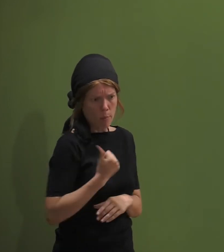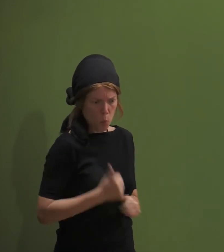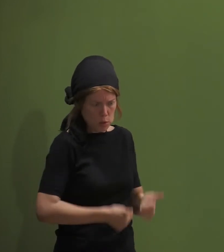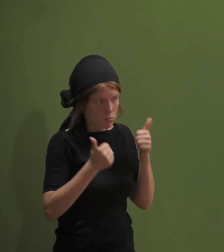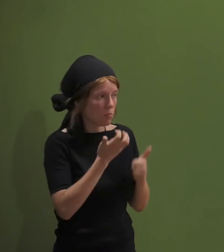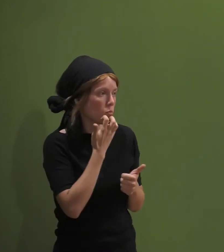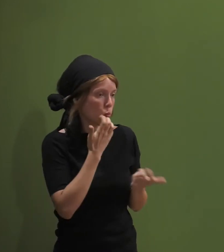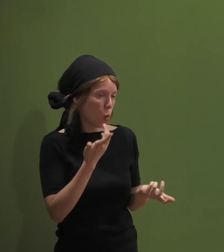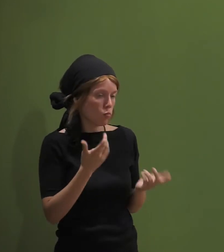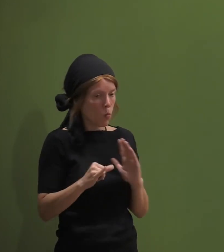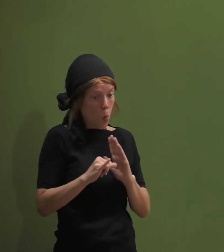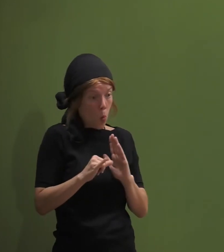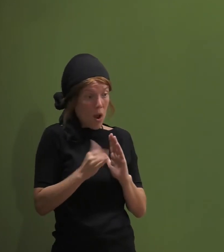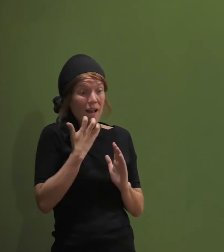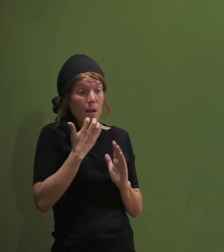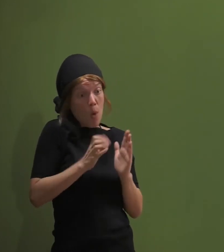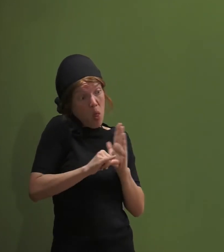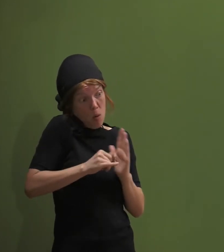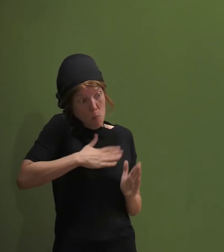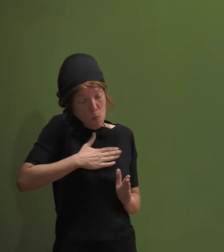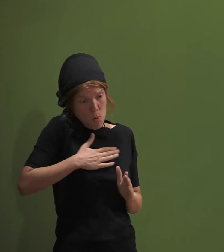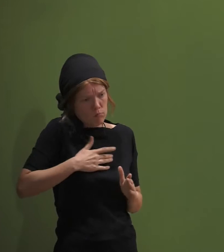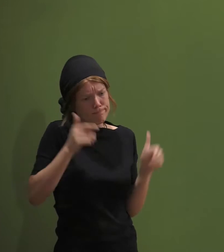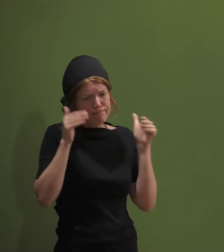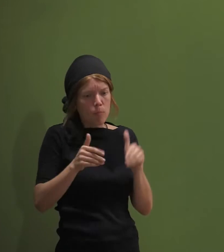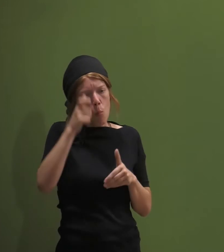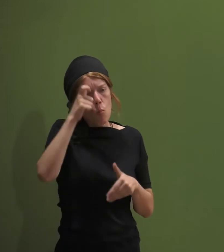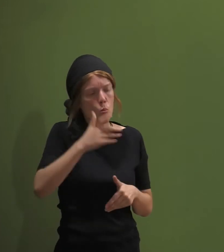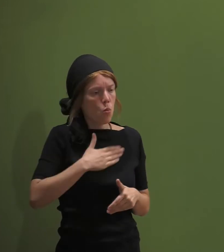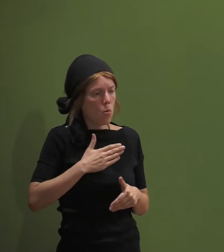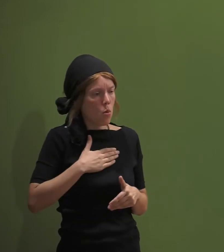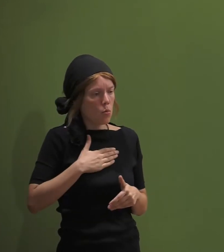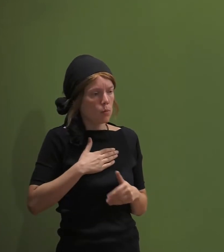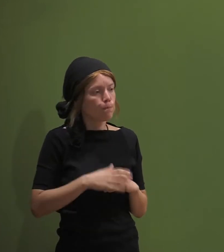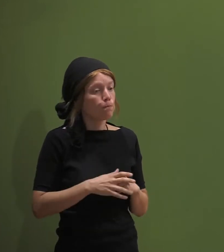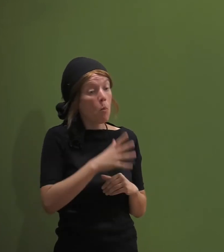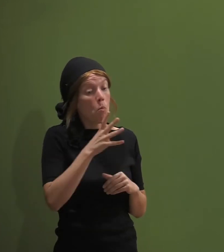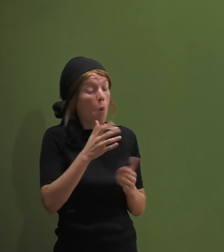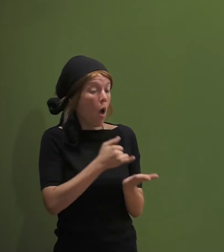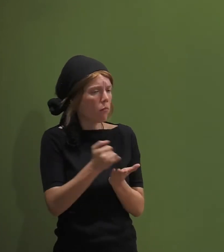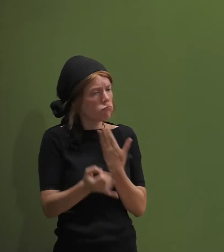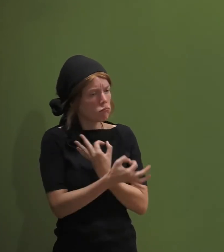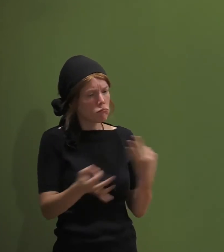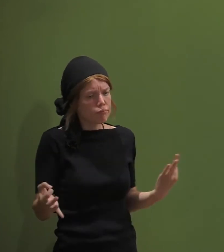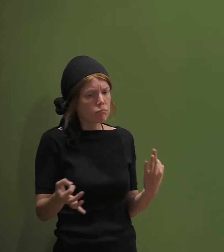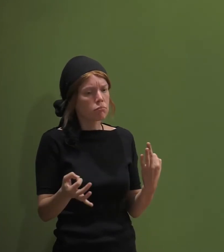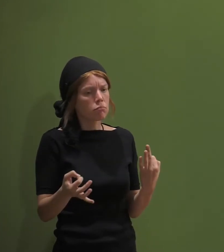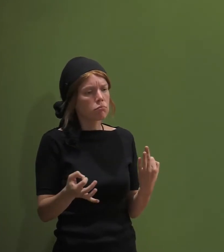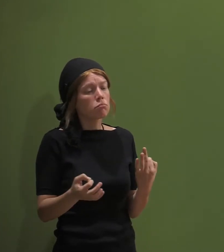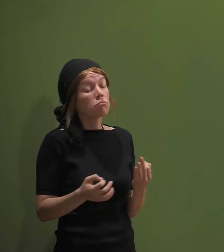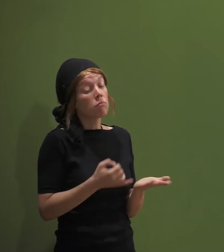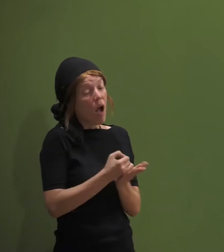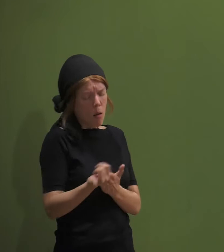ejemplo, cercano para mí y quizás para alguno de ustedes, me voy a referir a mi pueblo, clara muestra de una eficaz agricultura en el sentido de maximizar la